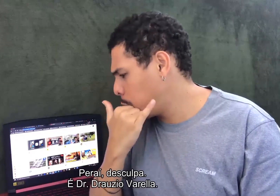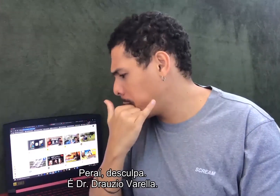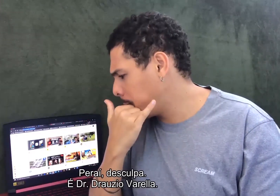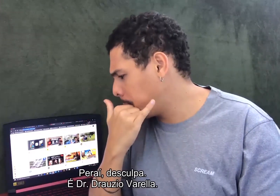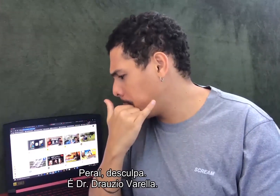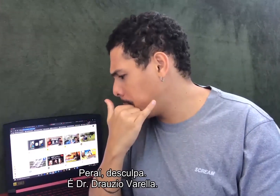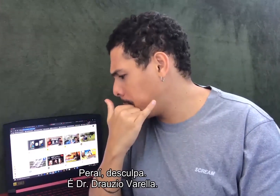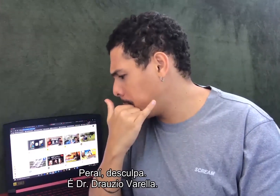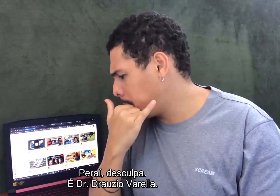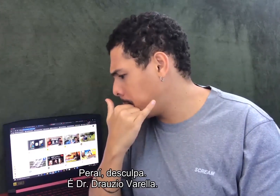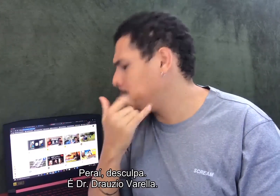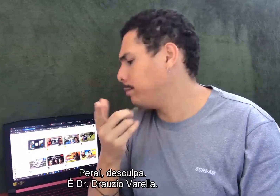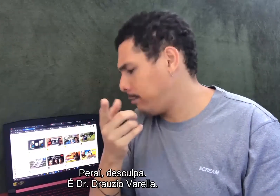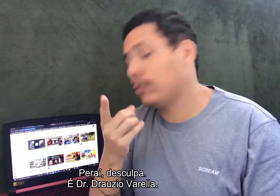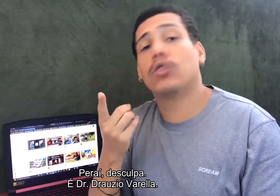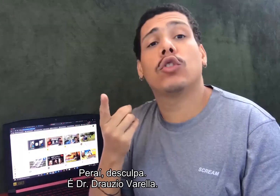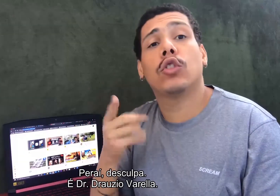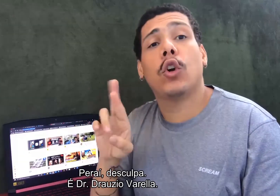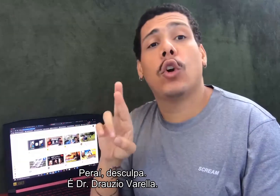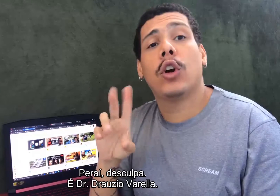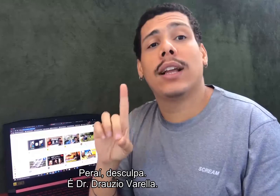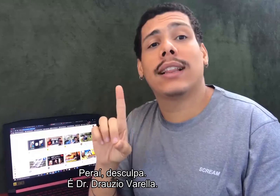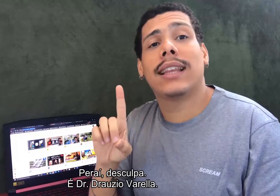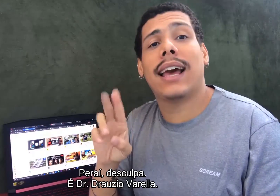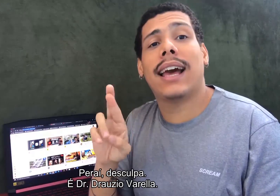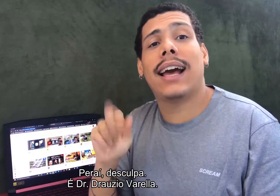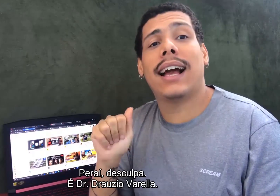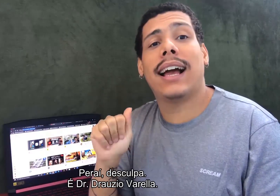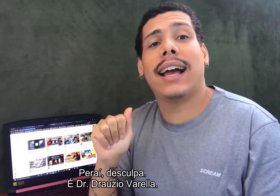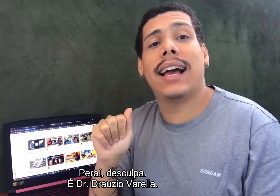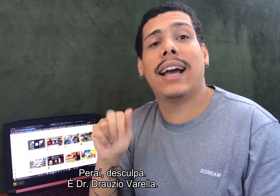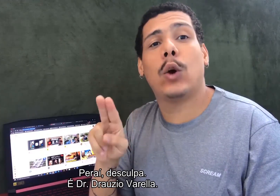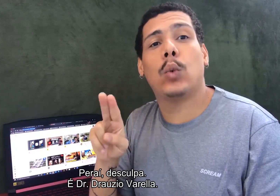Peraí, desculpa. É o Dr. Drauzio Varela.